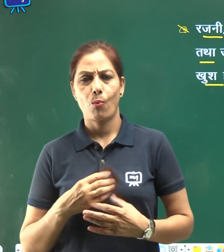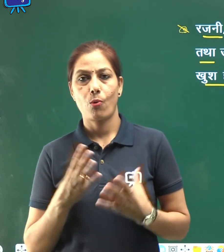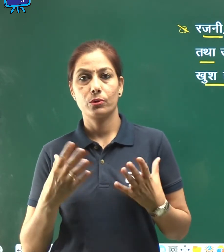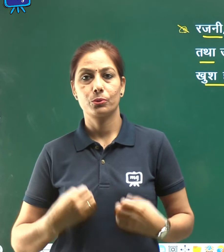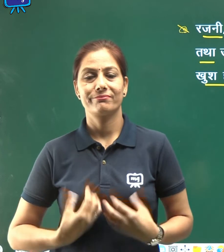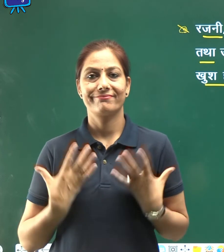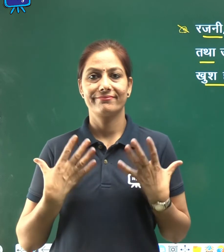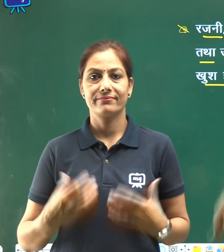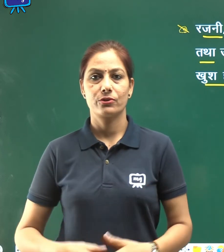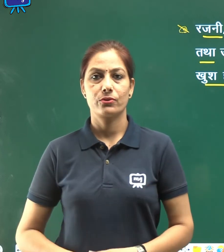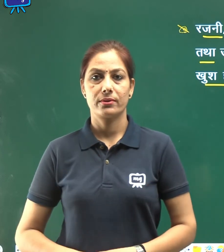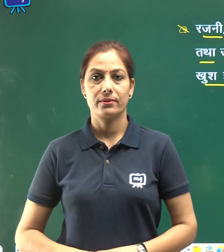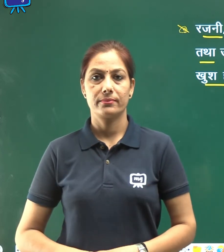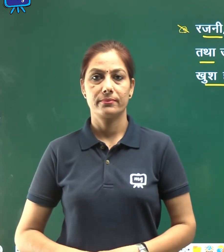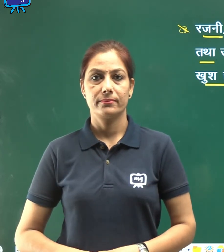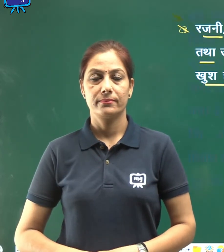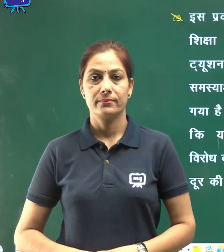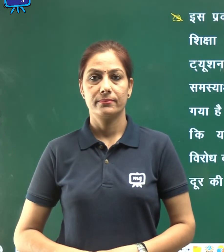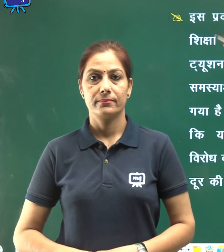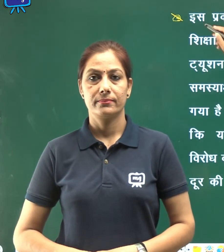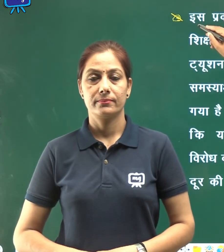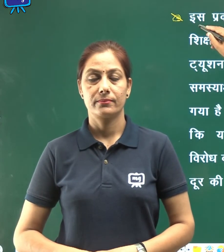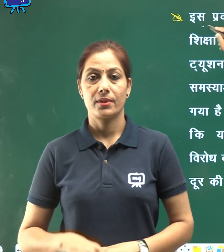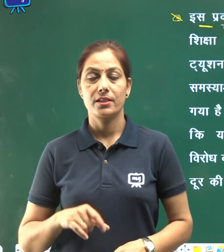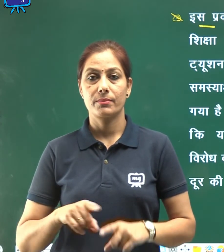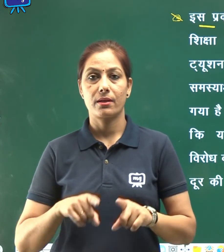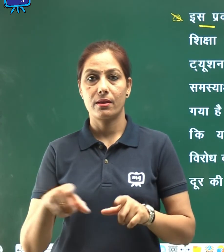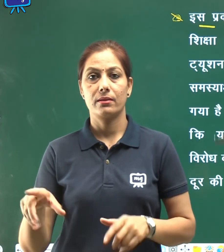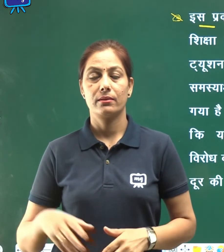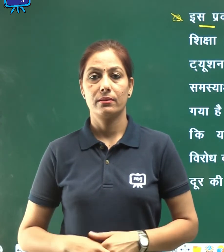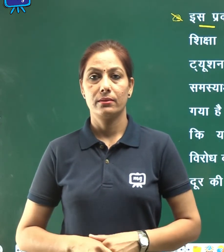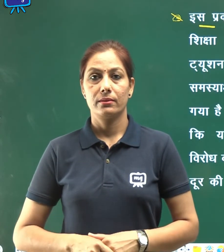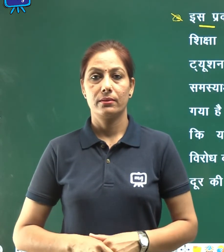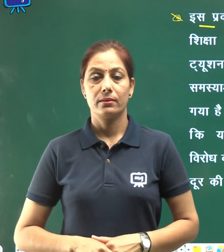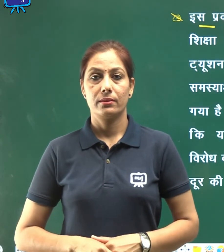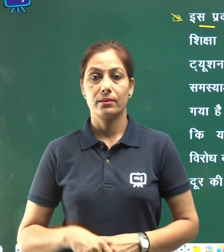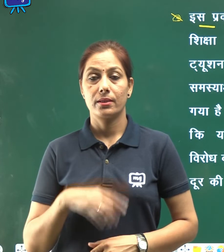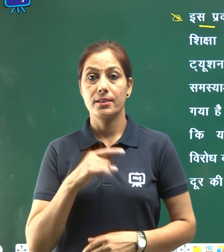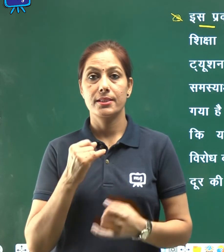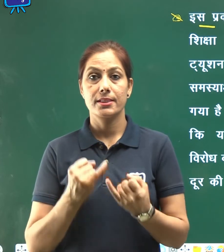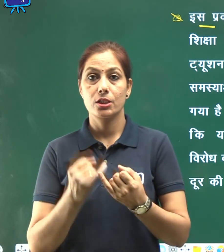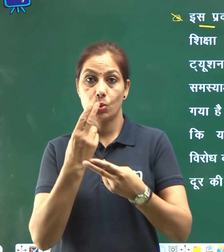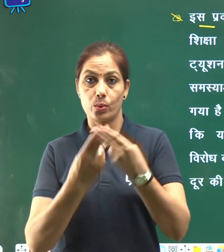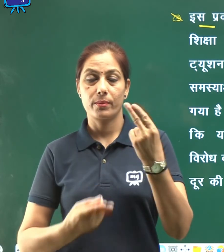हैं। इस प्रकार इस पटकथा में